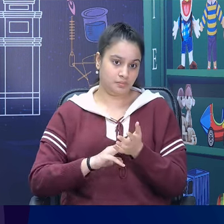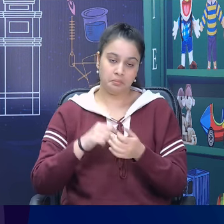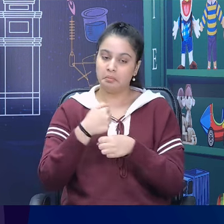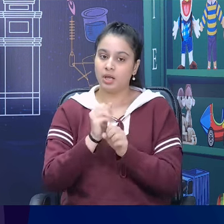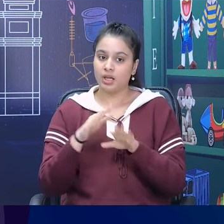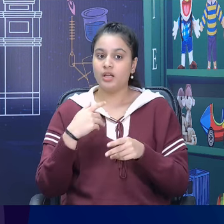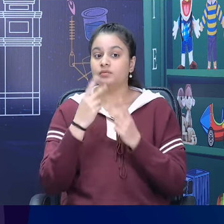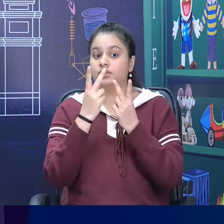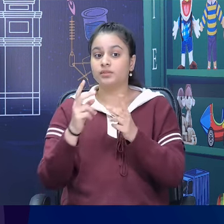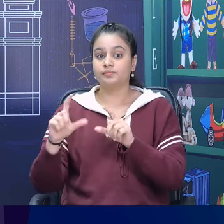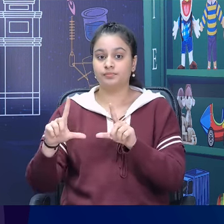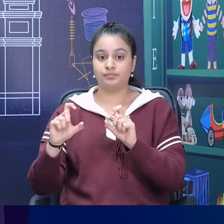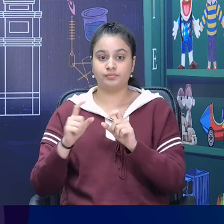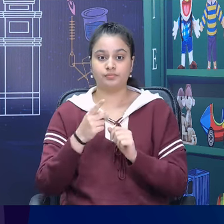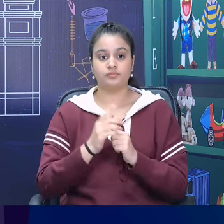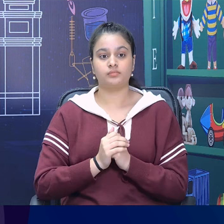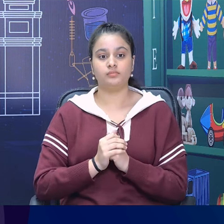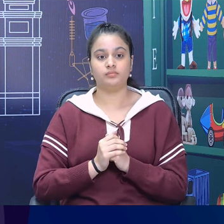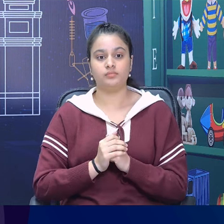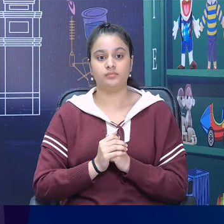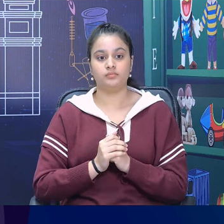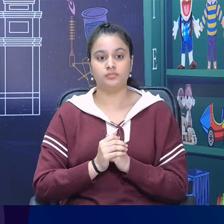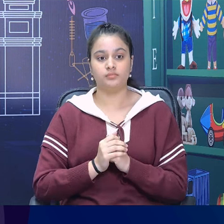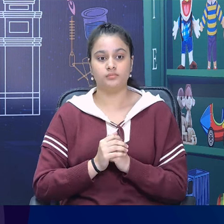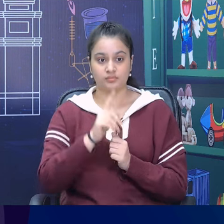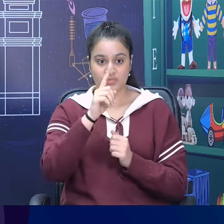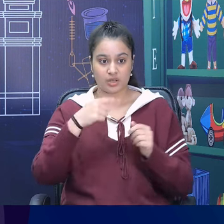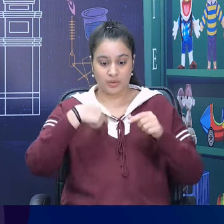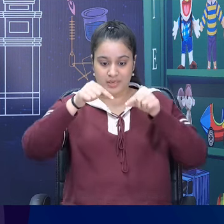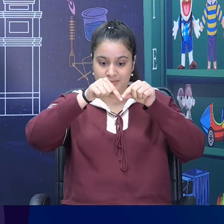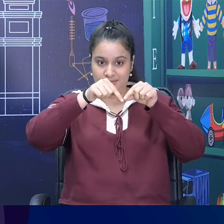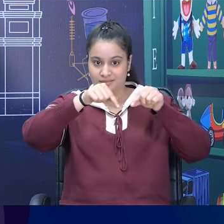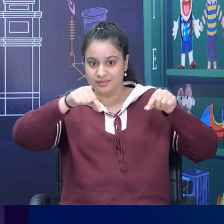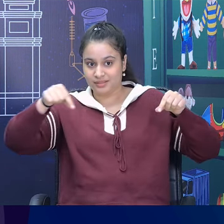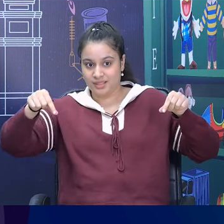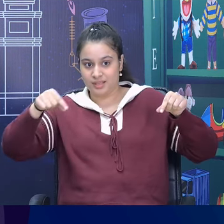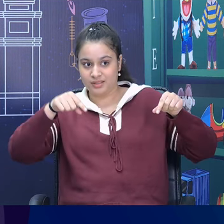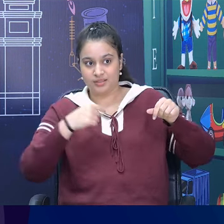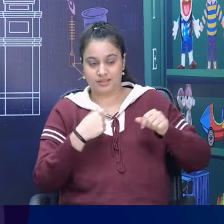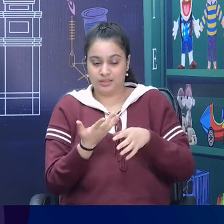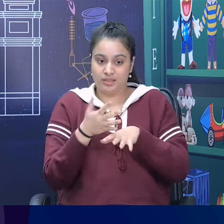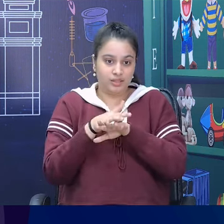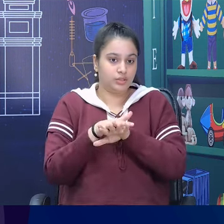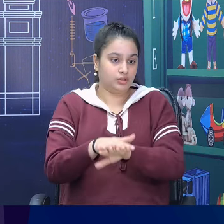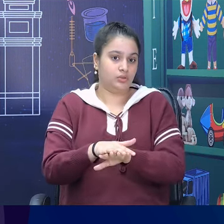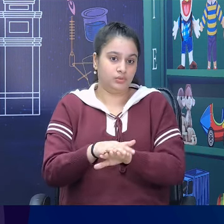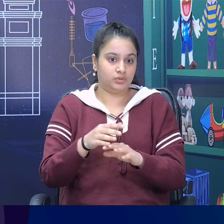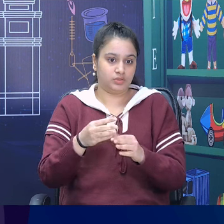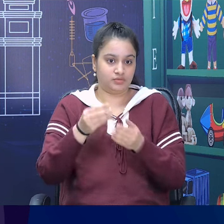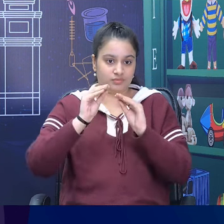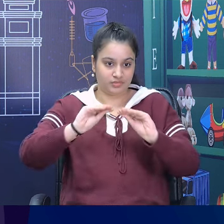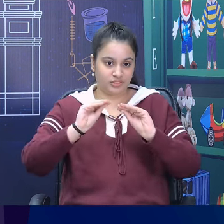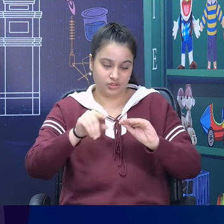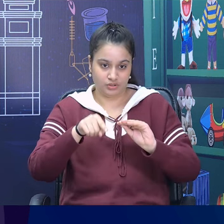हम दिखाना चाहेंगे कि जो यह नंबर लाइन है जिसे हमने जो है जैसे हमारा प्रोग्राम है इंक्लूसिव इंटरवेंशन के रिगार्डिंग तो